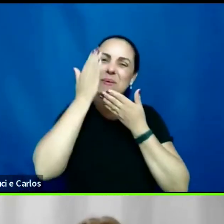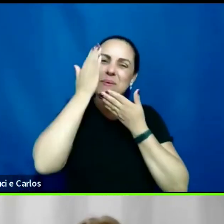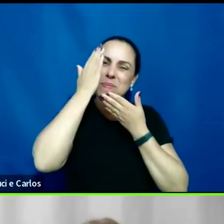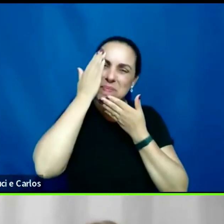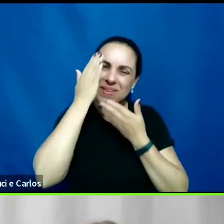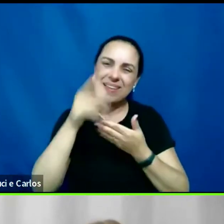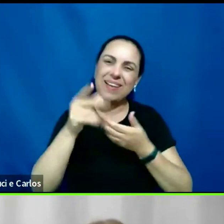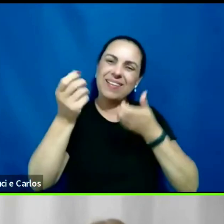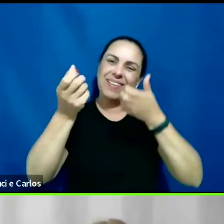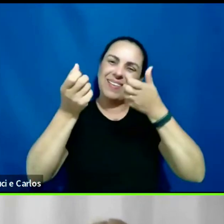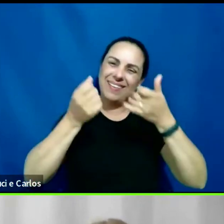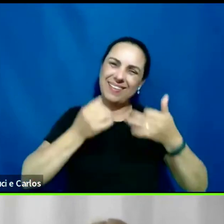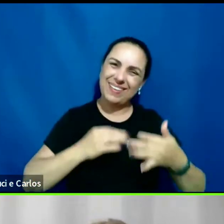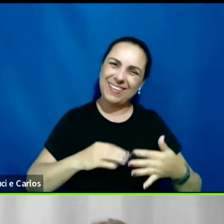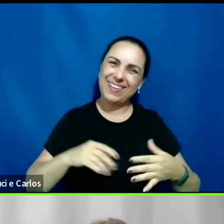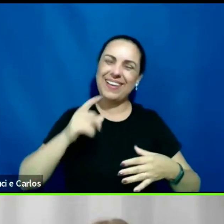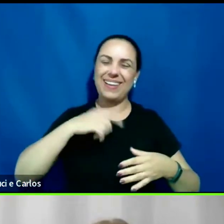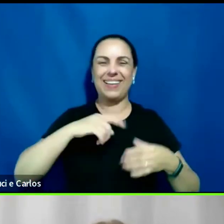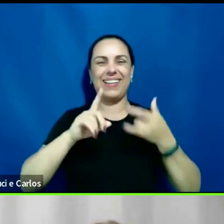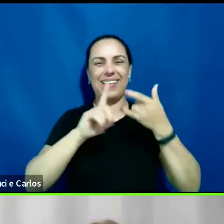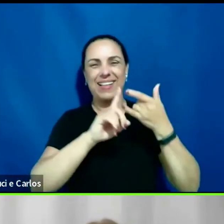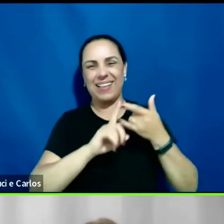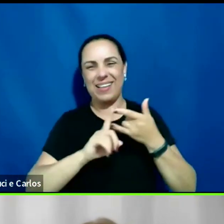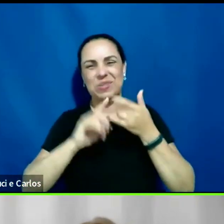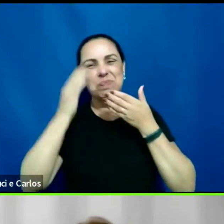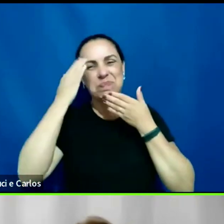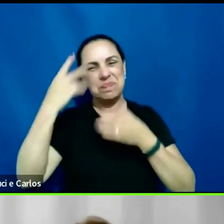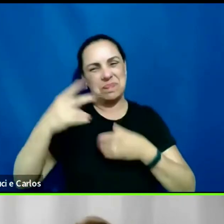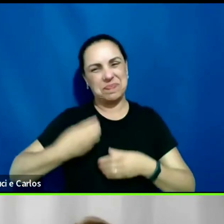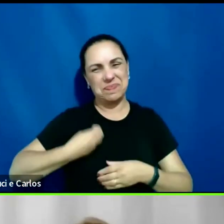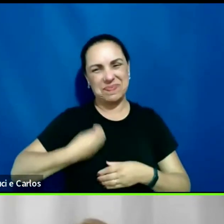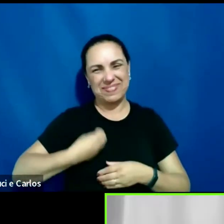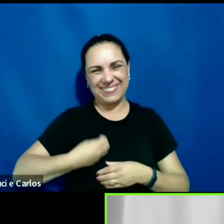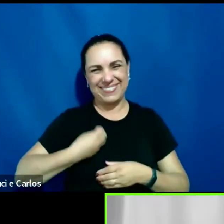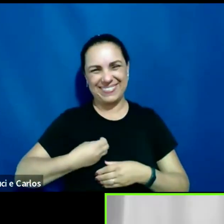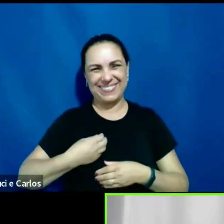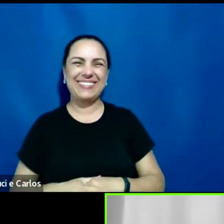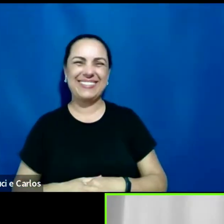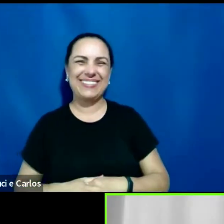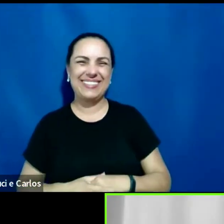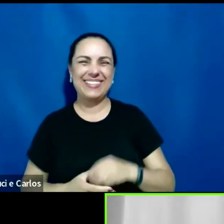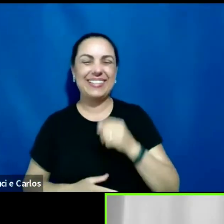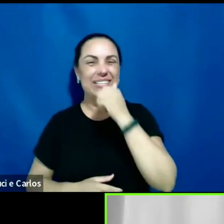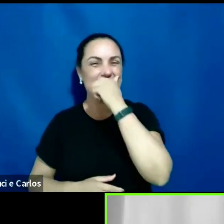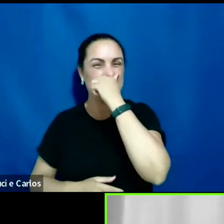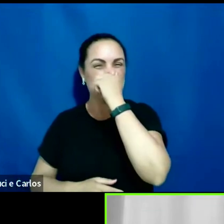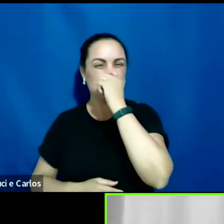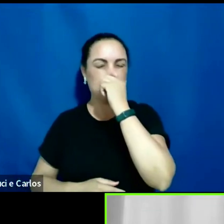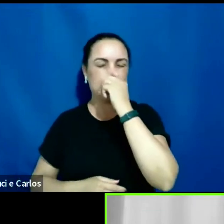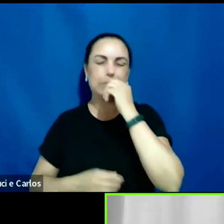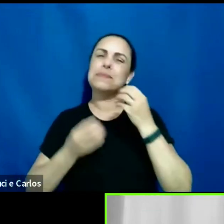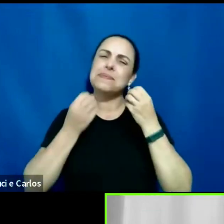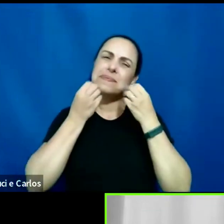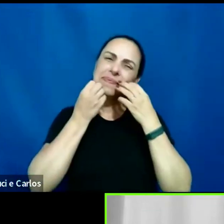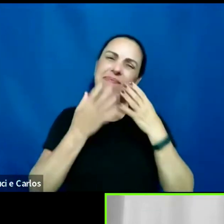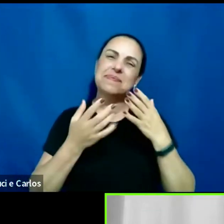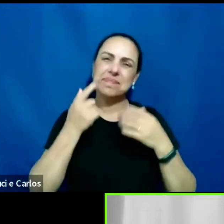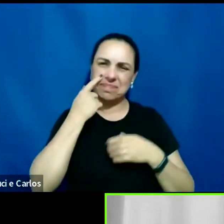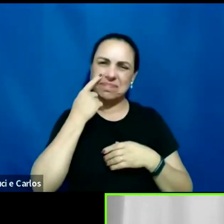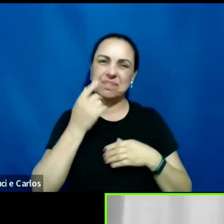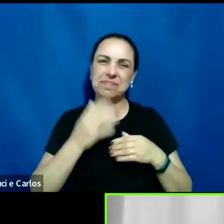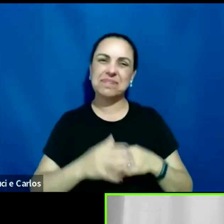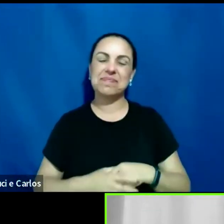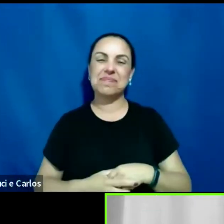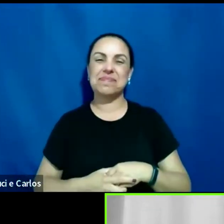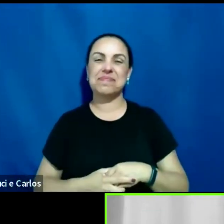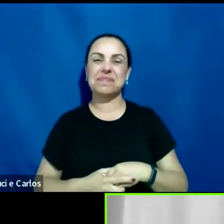participação em colaborar conosco aqui. Muito bem, pessoal. Então vamos